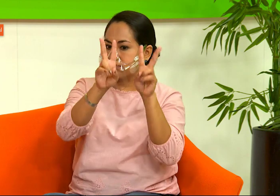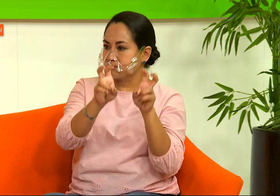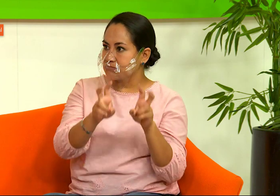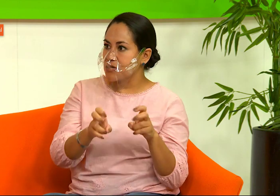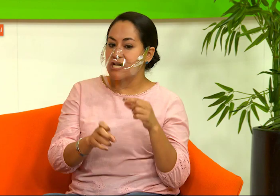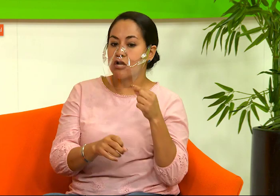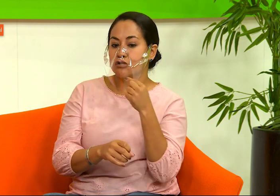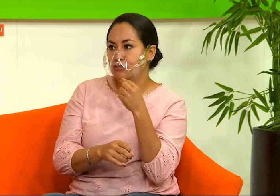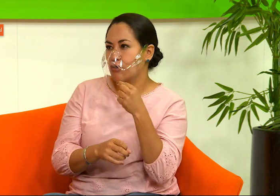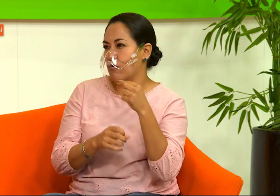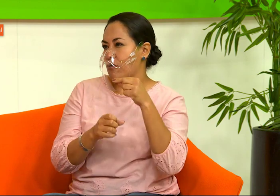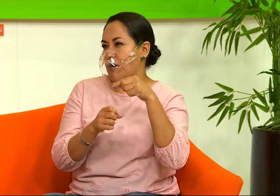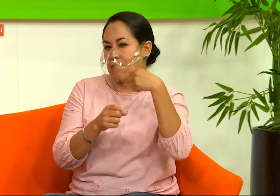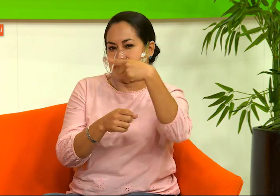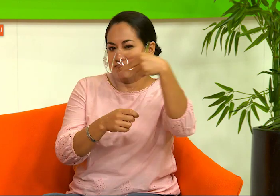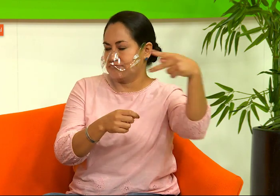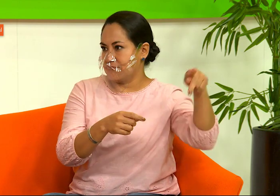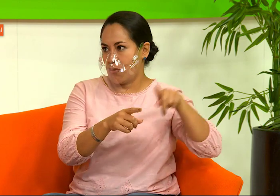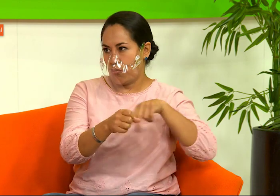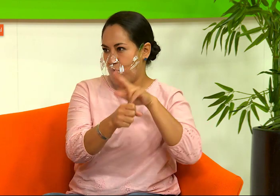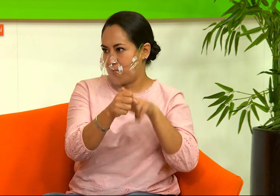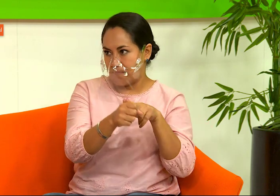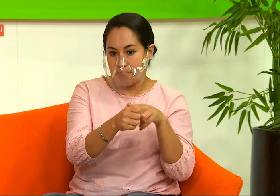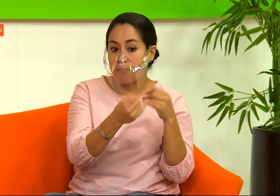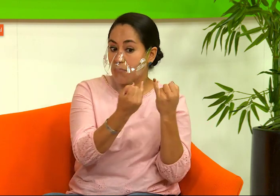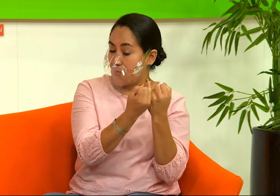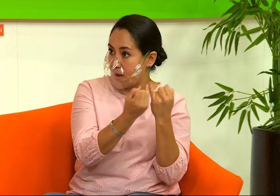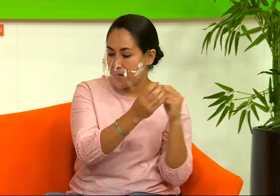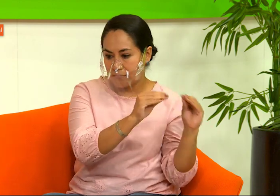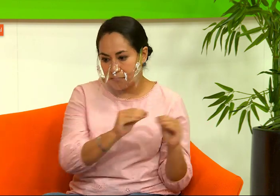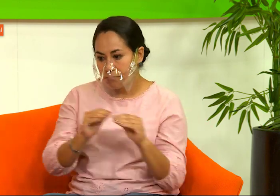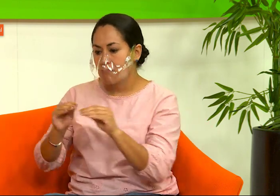trabajan distintos temas dentro de la currícula,